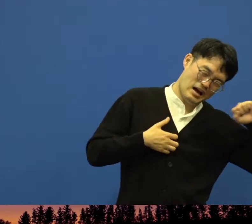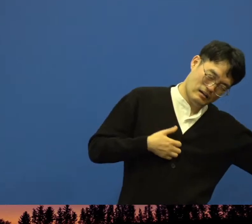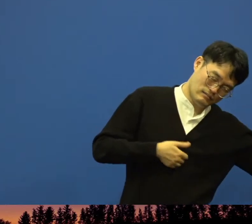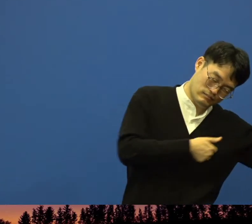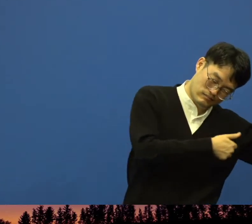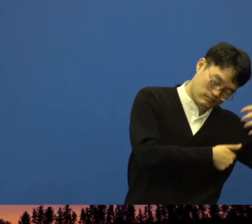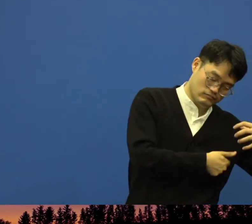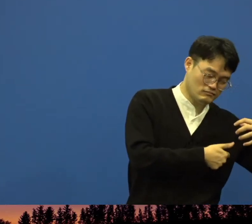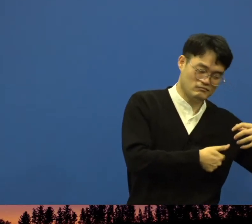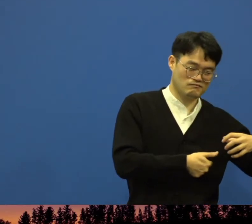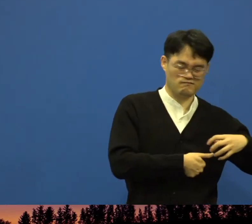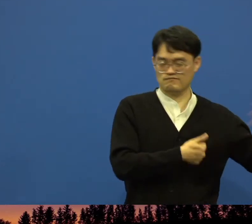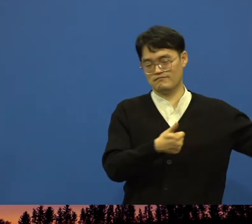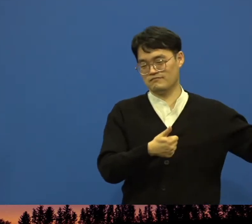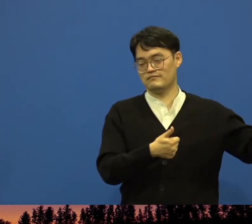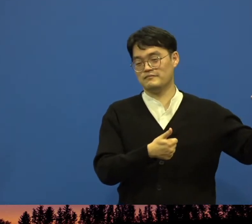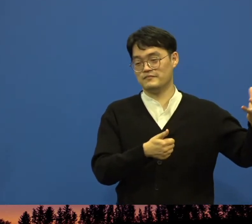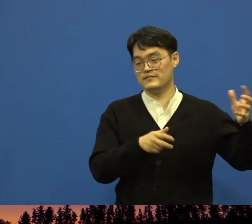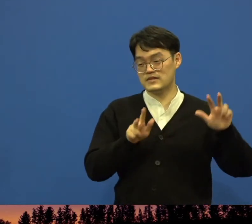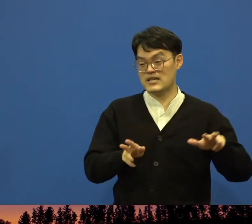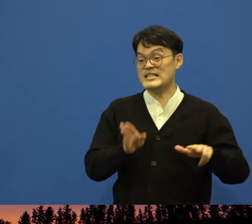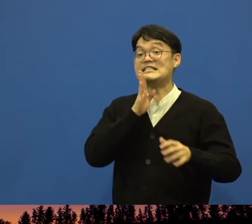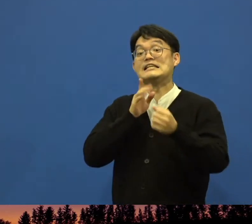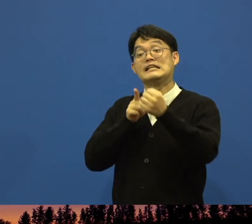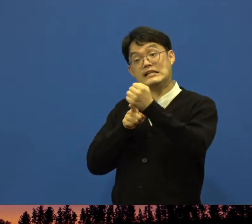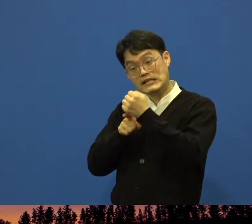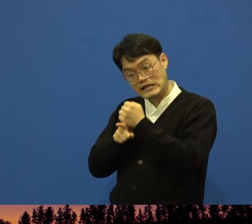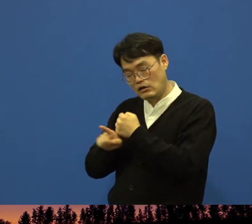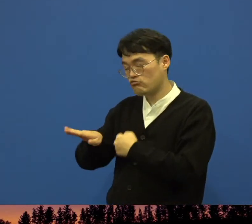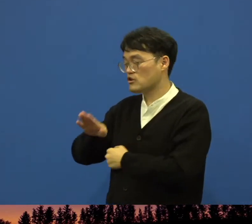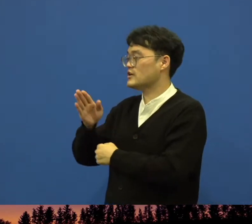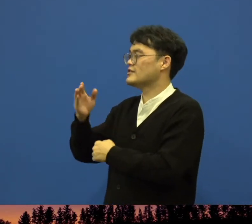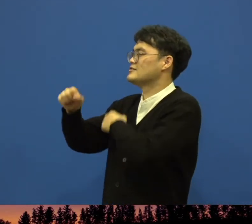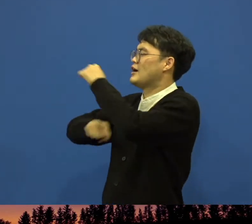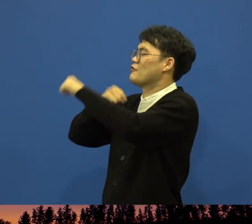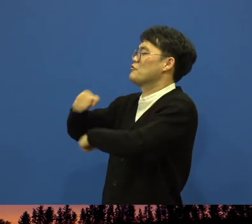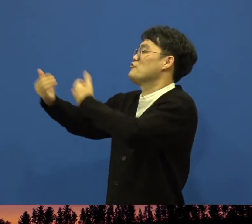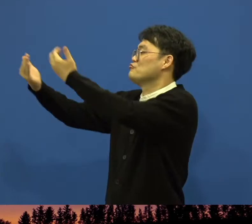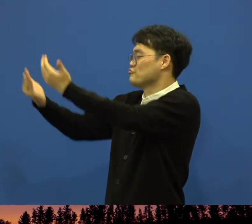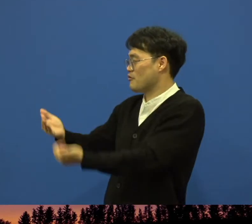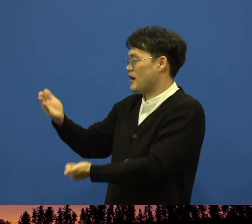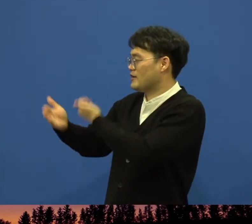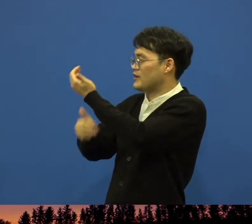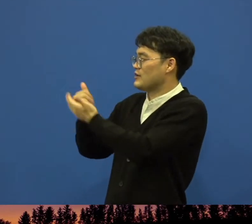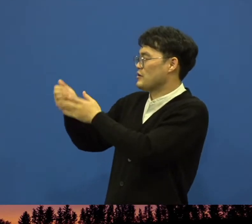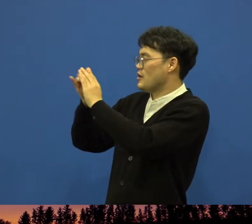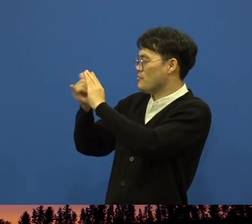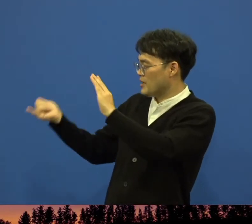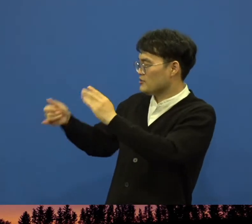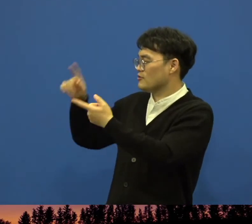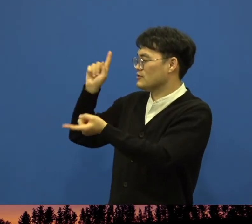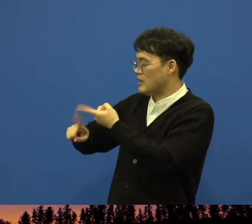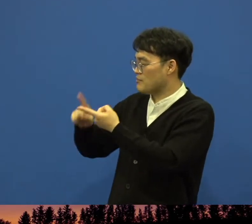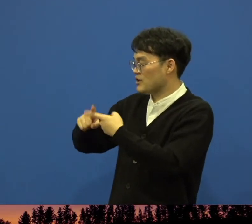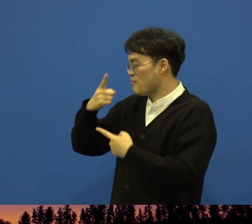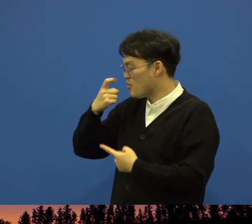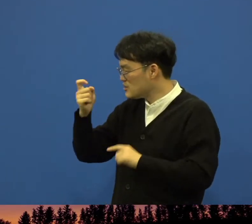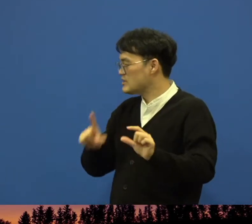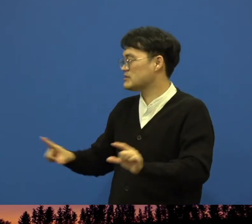않아요. 진리가 우리를 자유케 하고 하나님 백성답게 더 멋있게 살아갈 수가 있습니다.